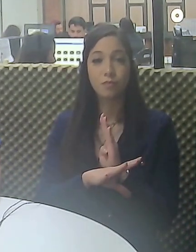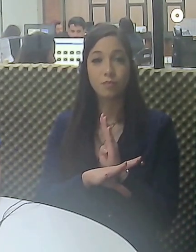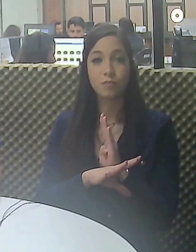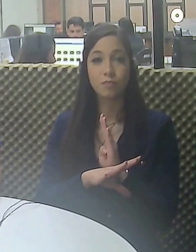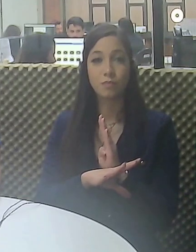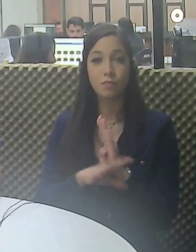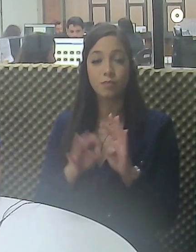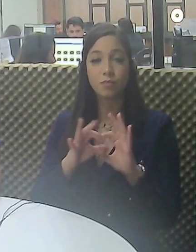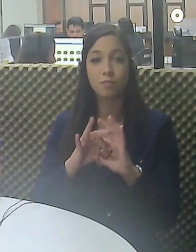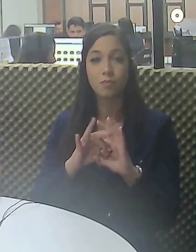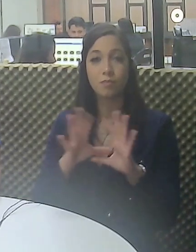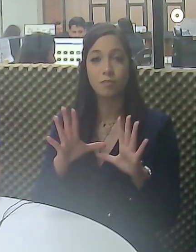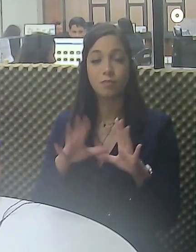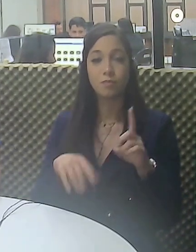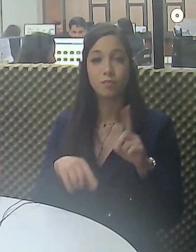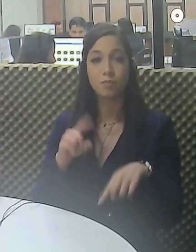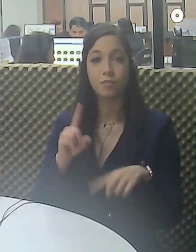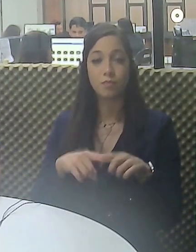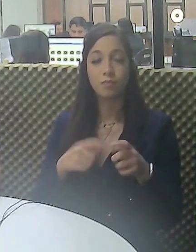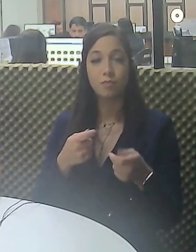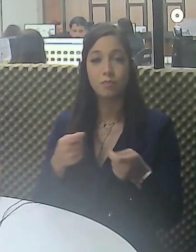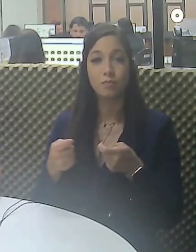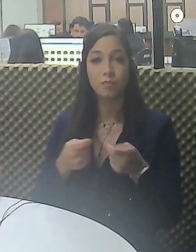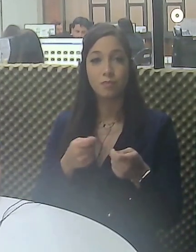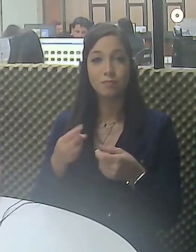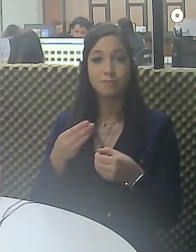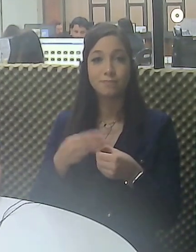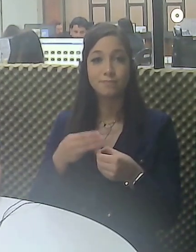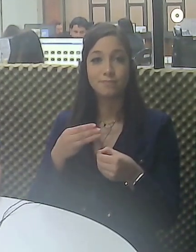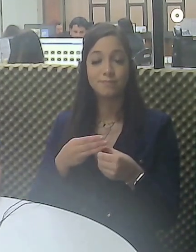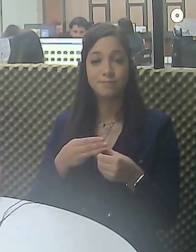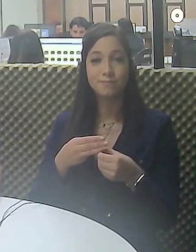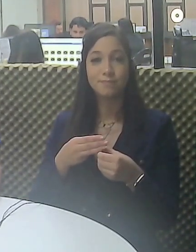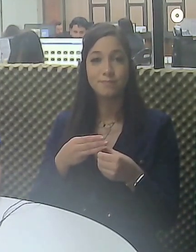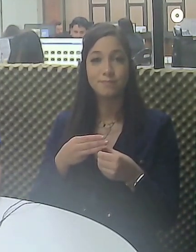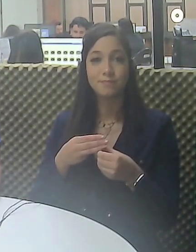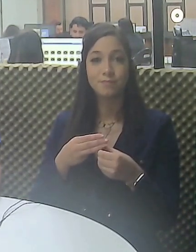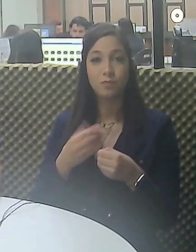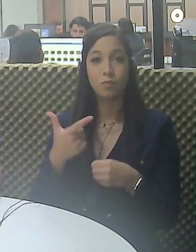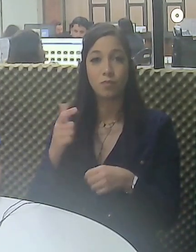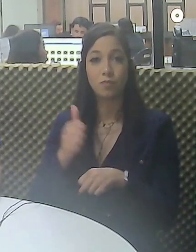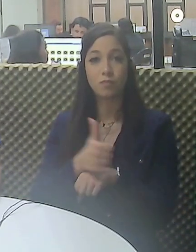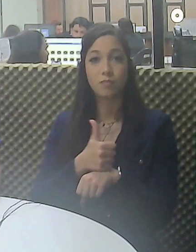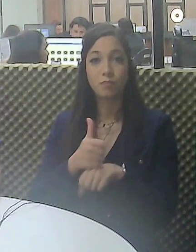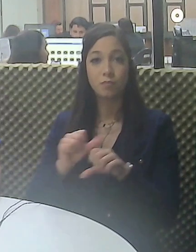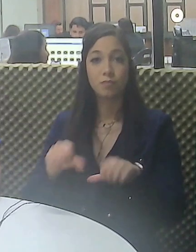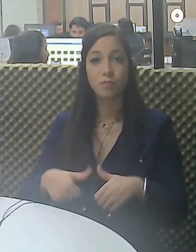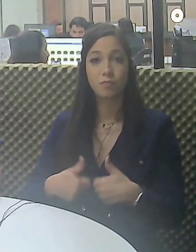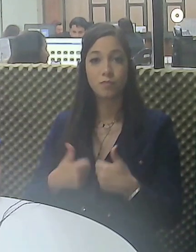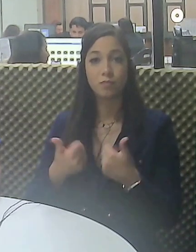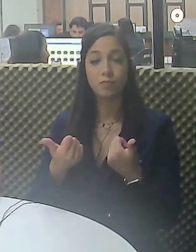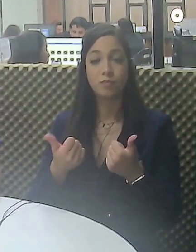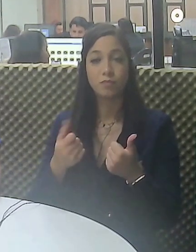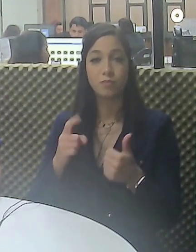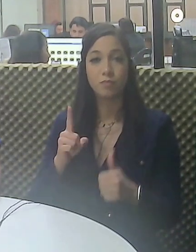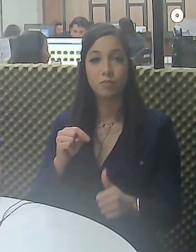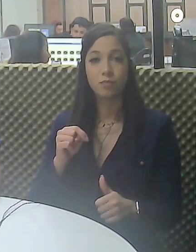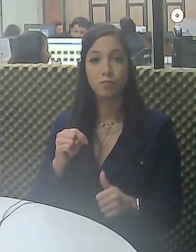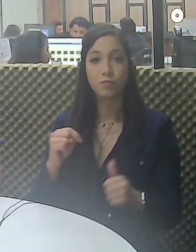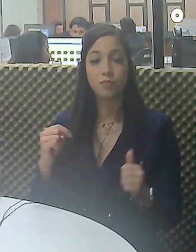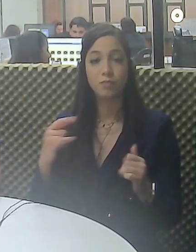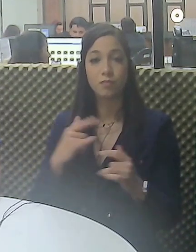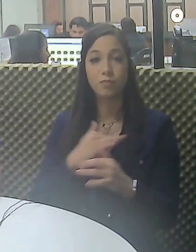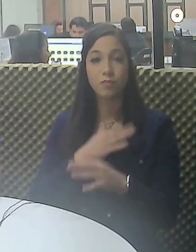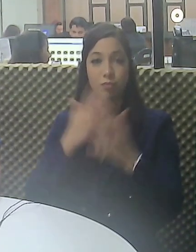a disponibilização do equipamento pela administração municipal. Outra melhoria possibilitada pelo viaduto será um trânsito